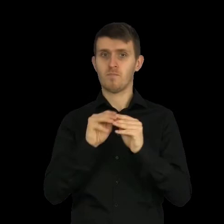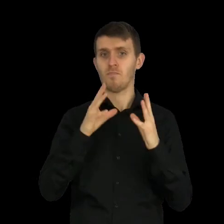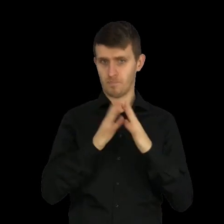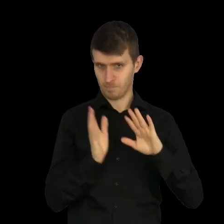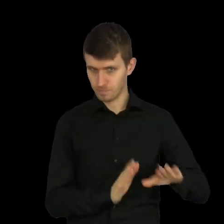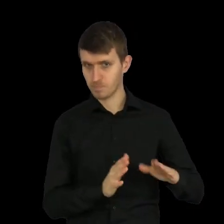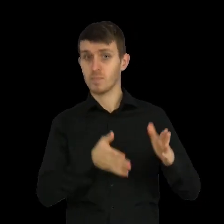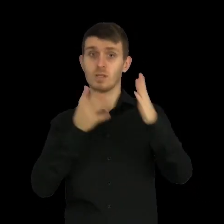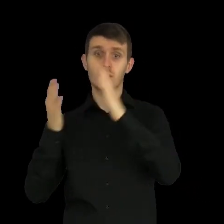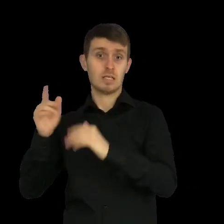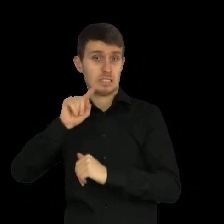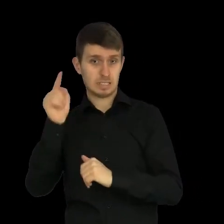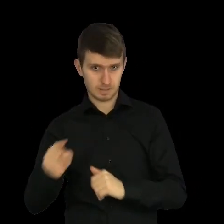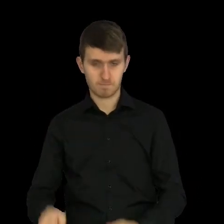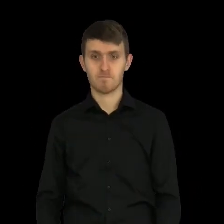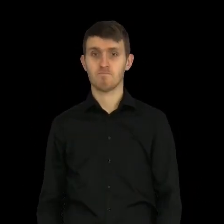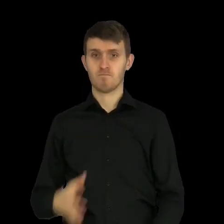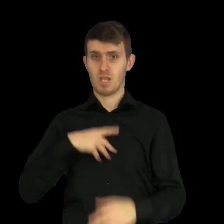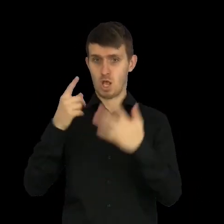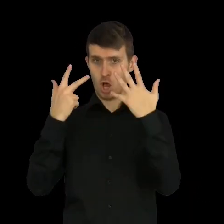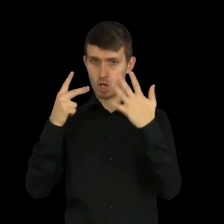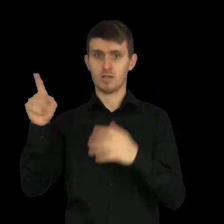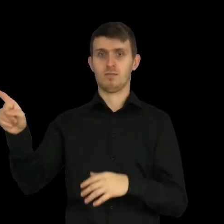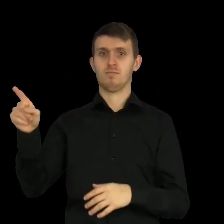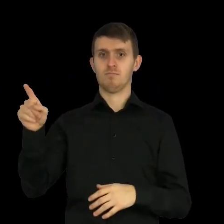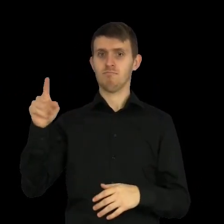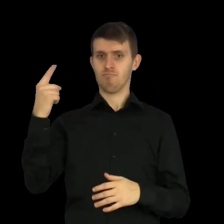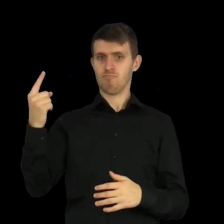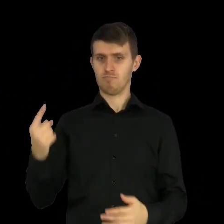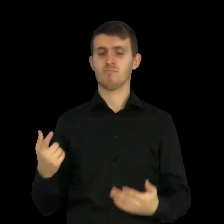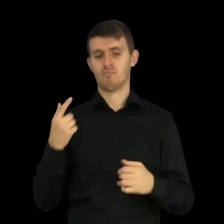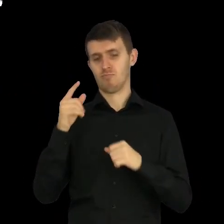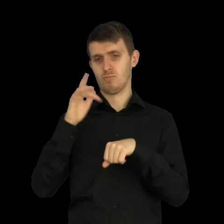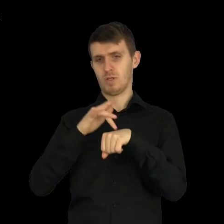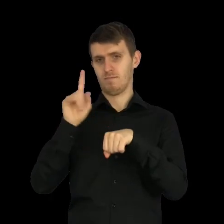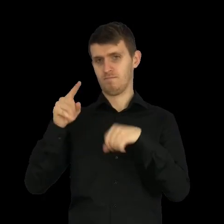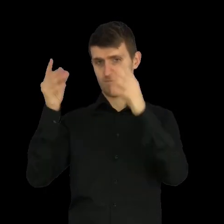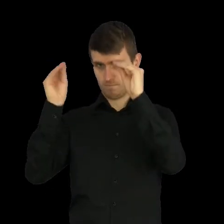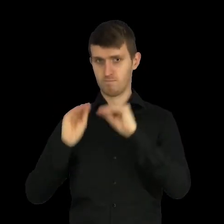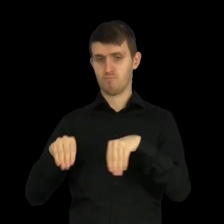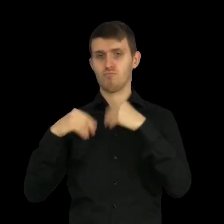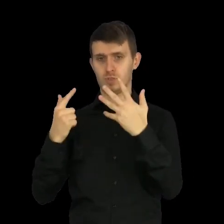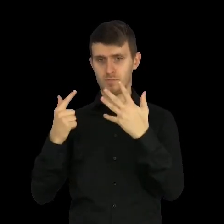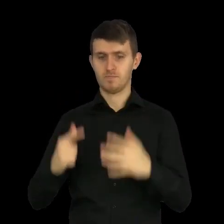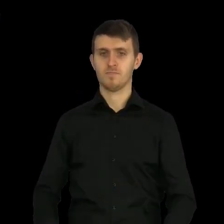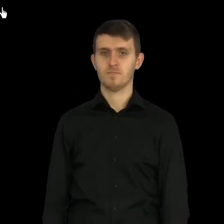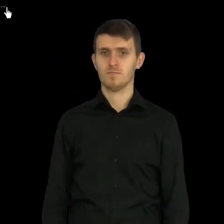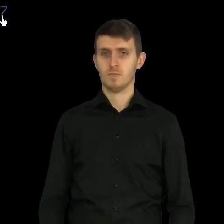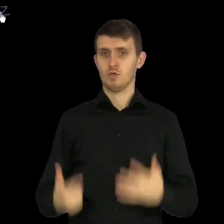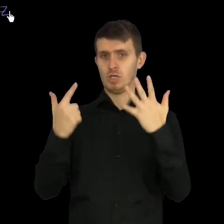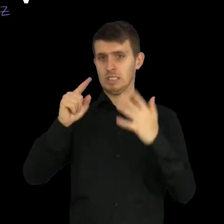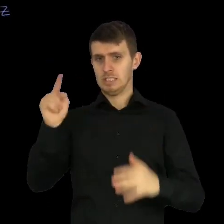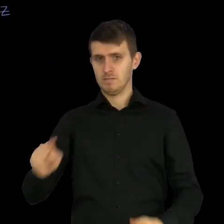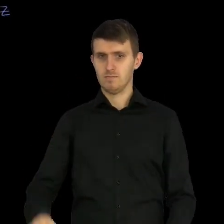Teraz z. Jeśli mam 8 sztuk czegoś i oddam 1 sztukę, to zostanie mi 7 sztuk, czyli